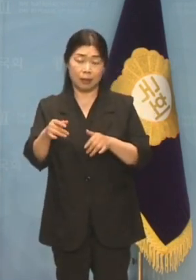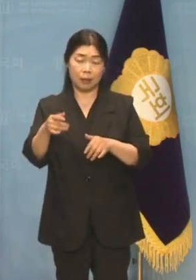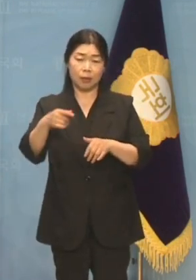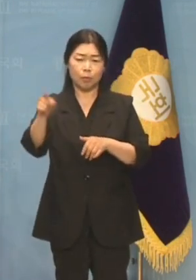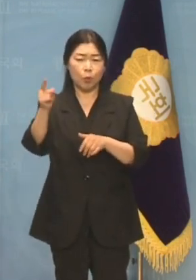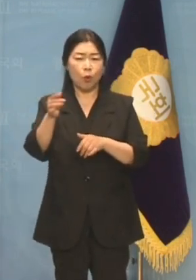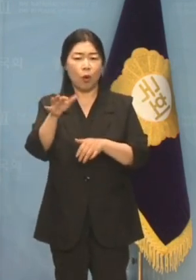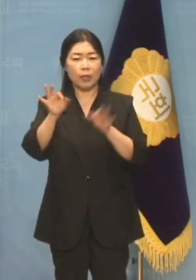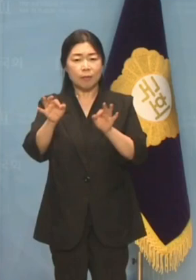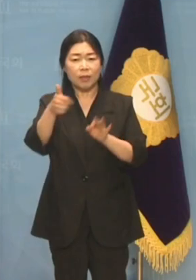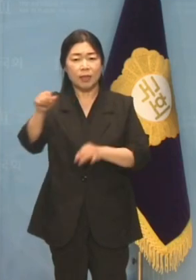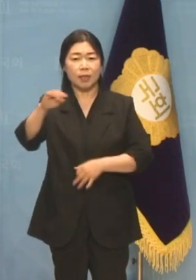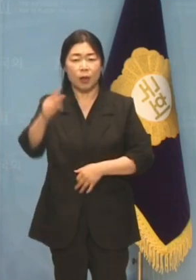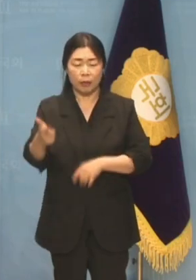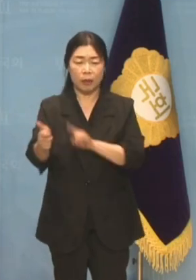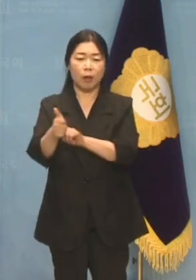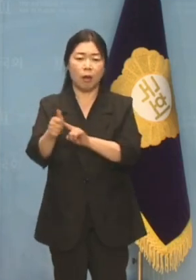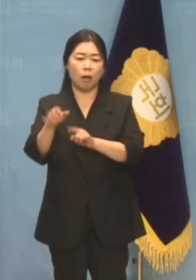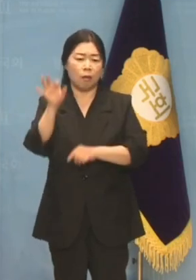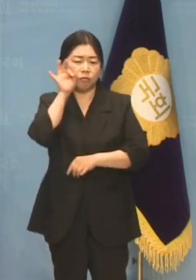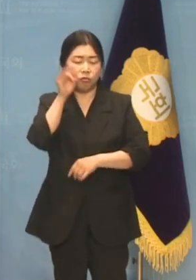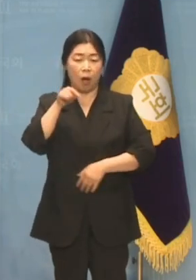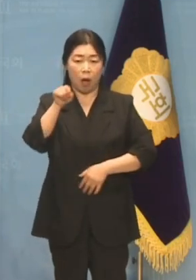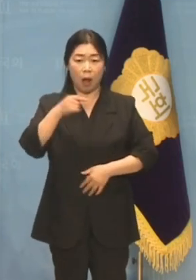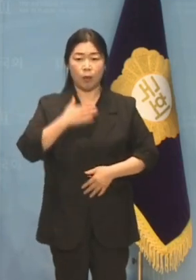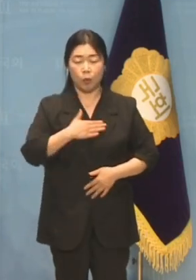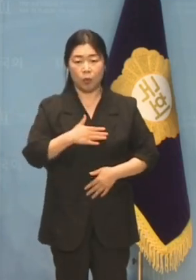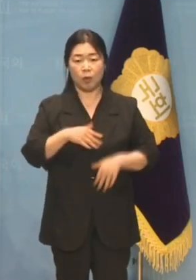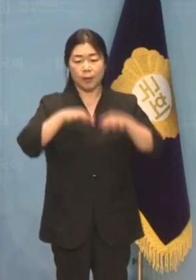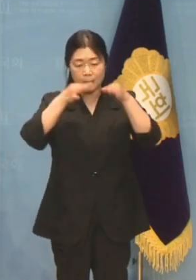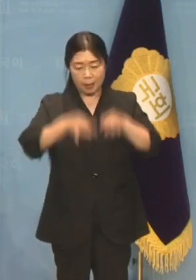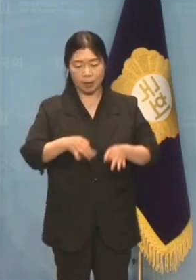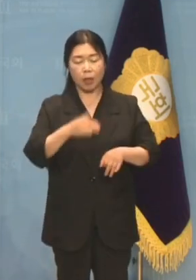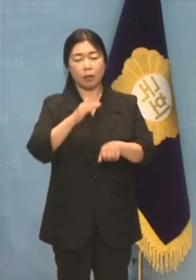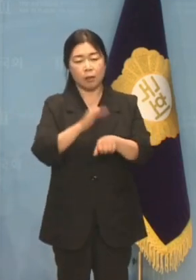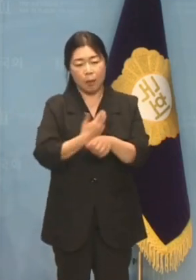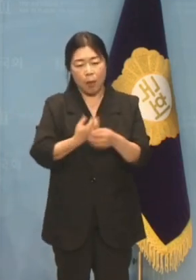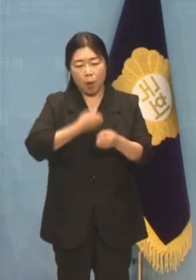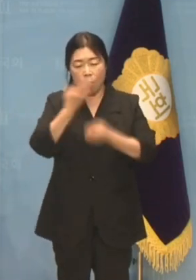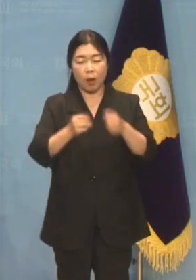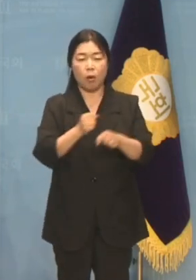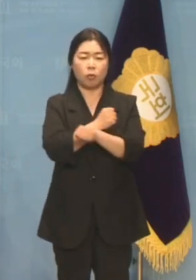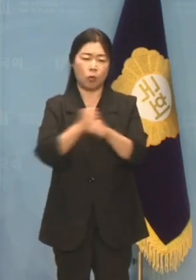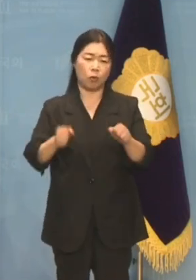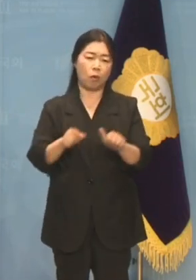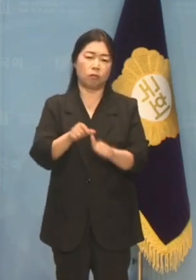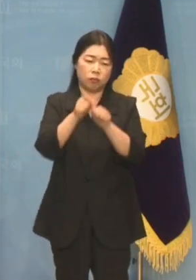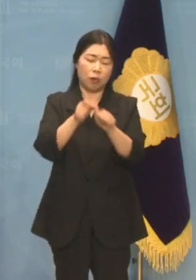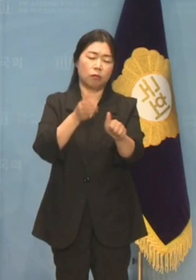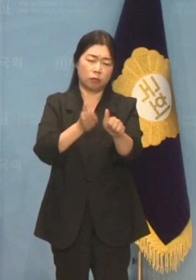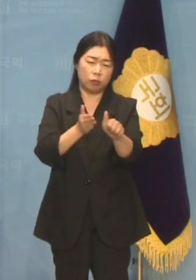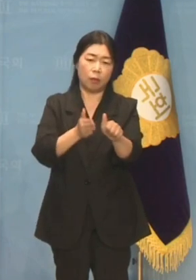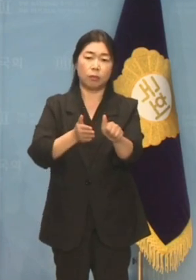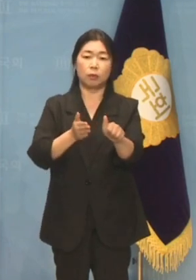부끄러움을 알고 국민 앞에 자신의 잘못을 고백하고 용서를 구하길